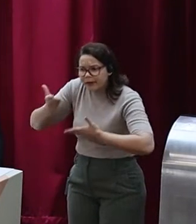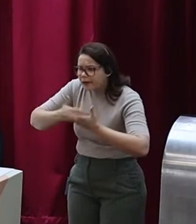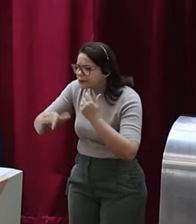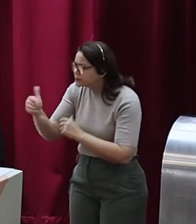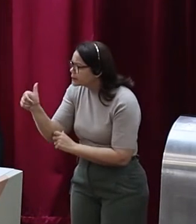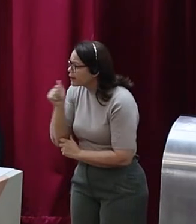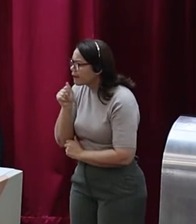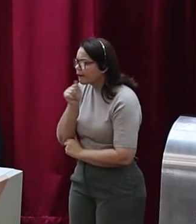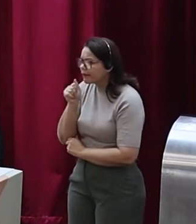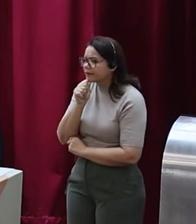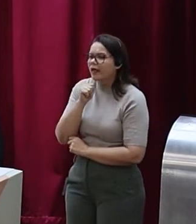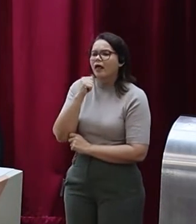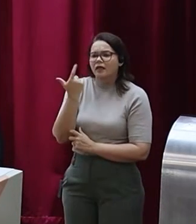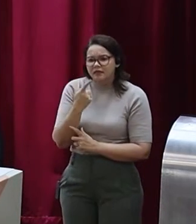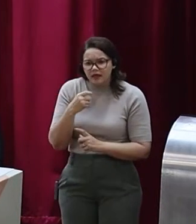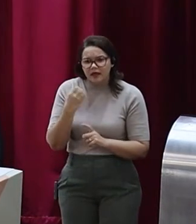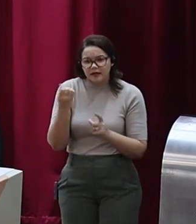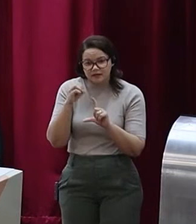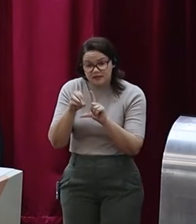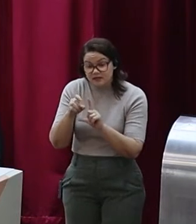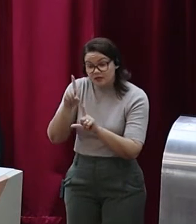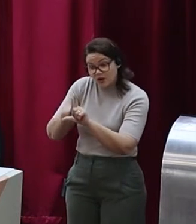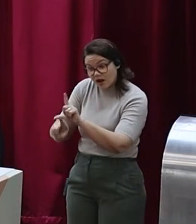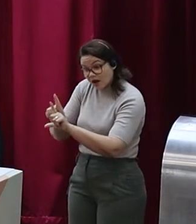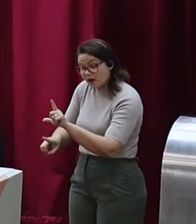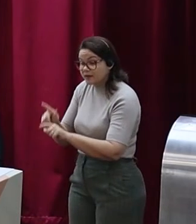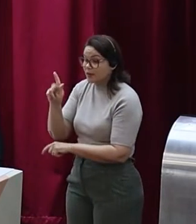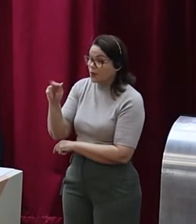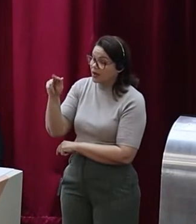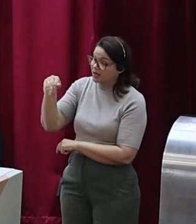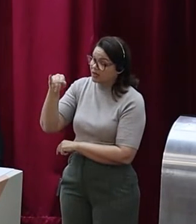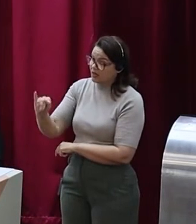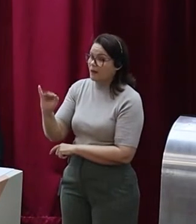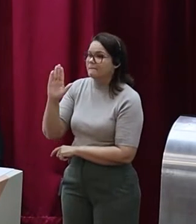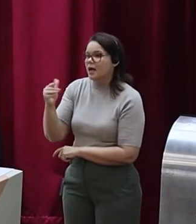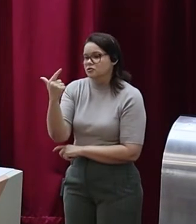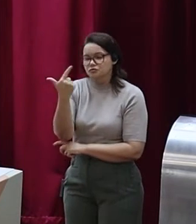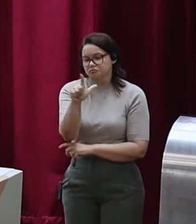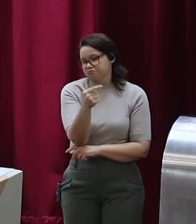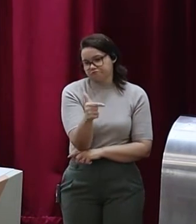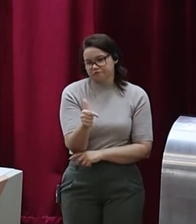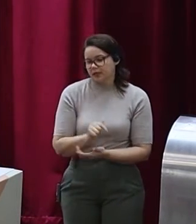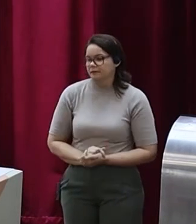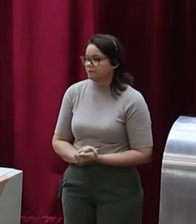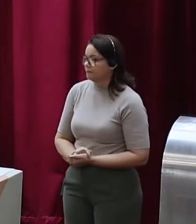letras y licenciatura en guaraní. Pero esa carrera no. Estoy terminando, ¿sí? Ah, el